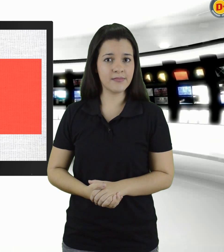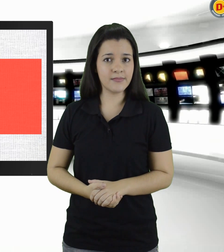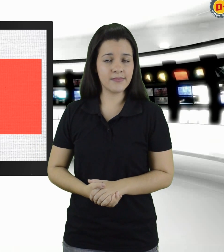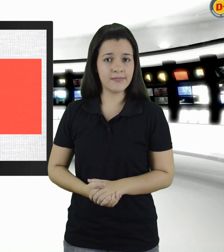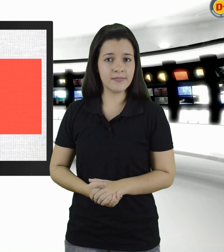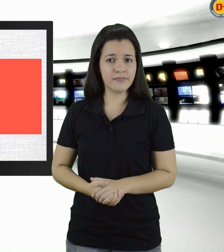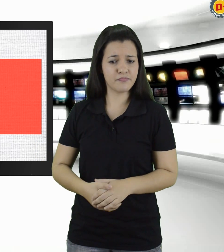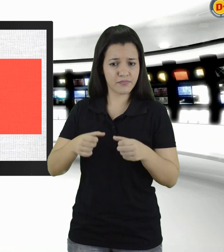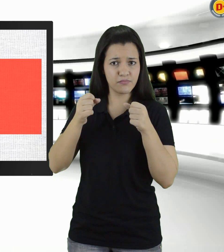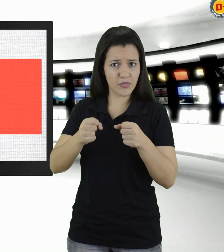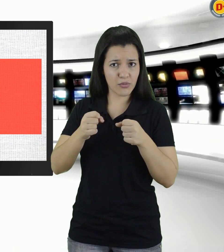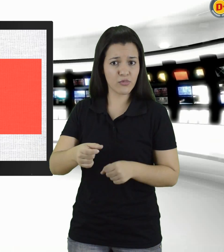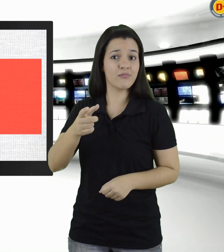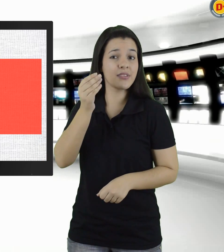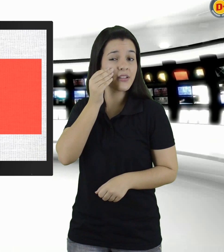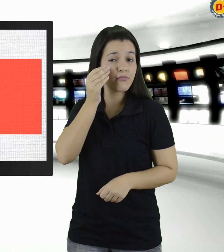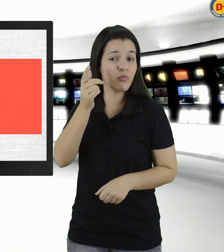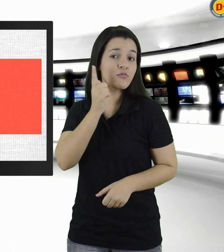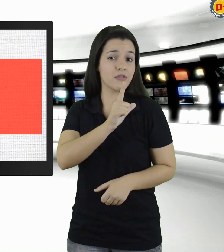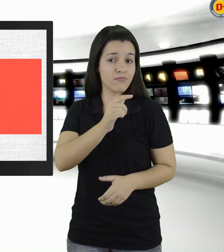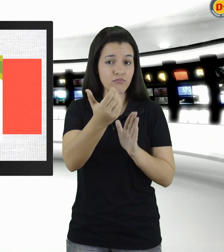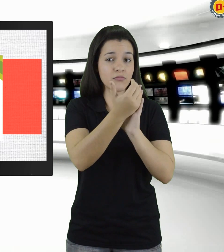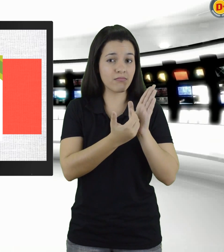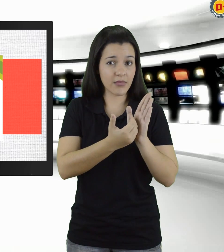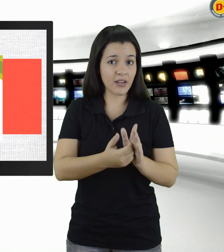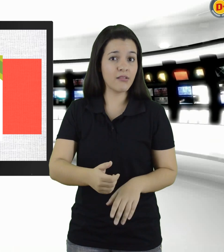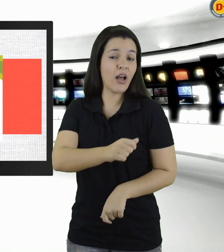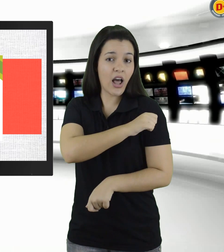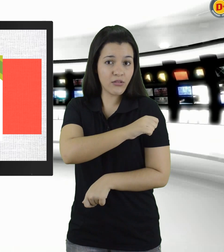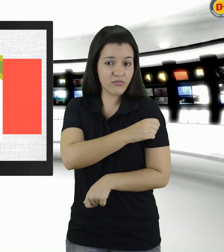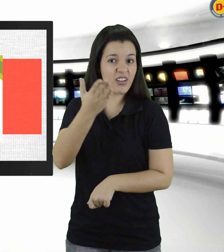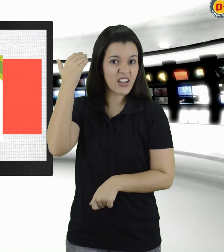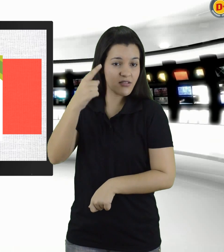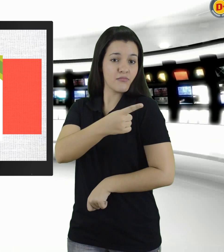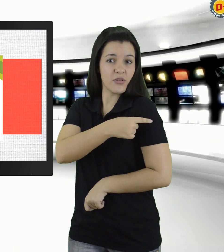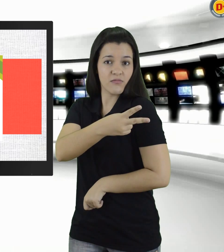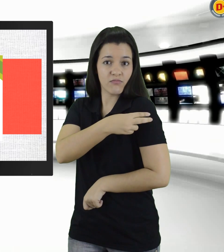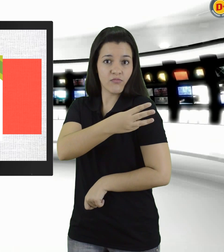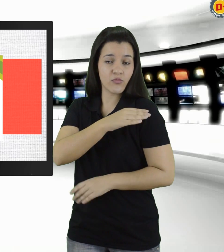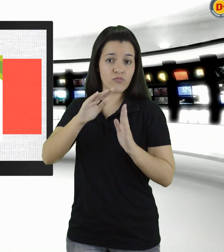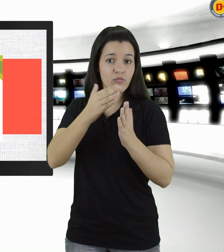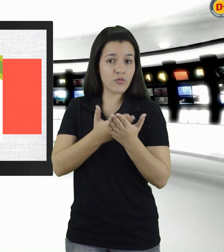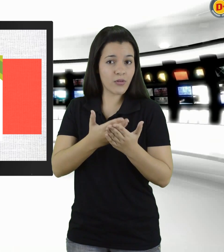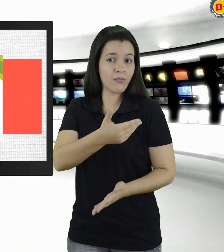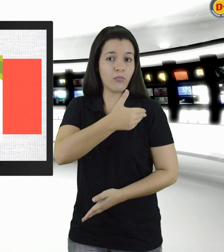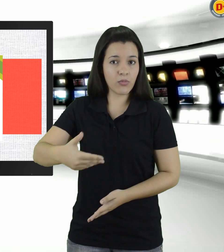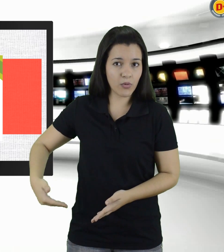podem concorrer às bolsas de estudos os alunos que cursaram o ensino médio em escolas públicas ou na condição de bolsistas em escolas